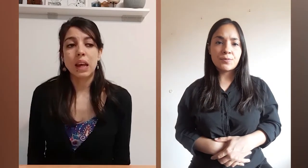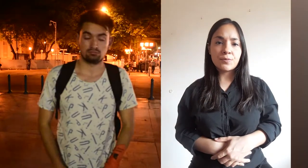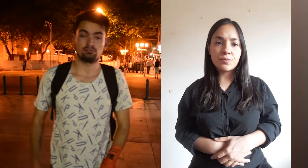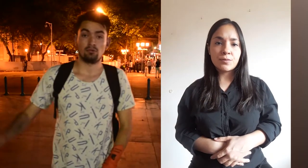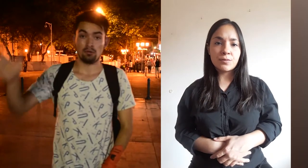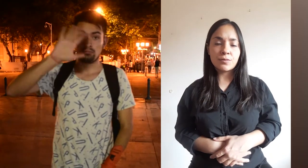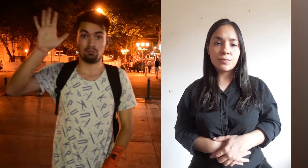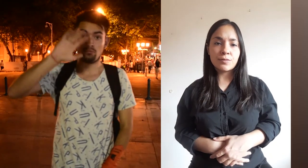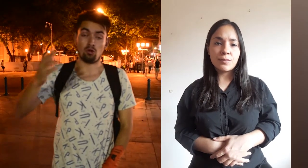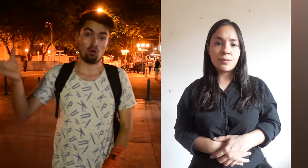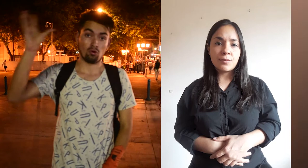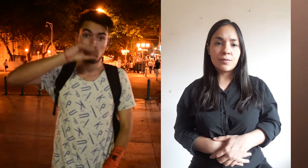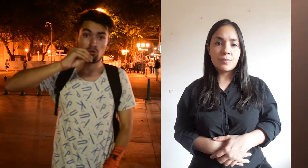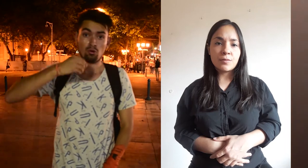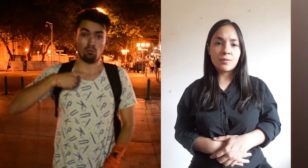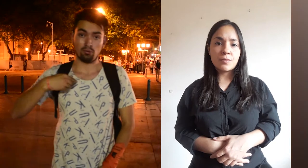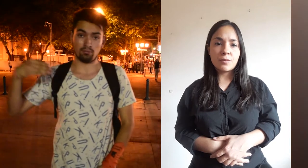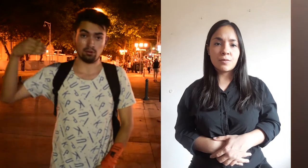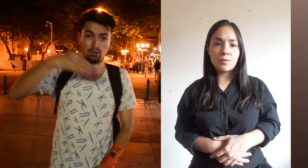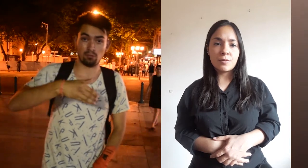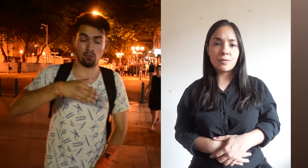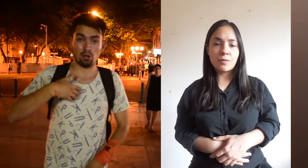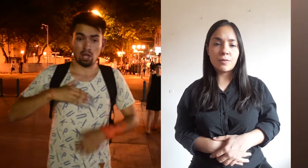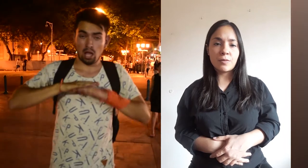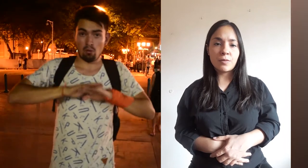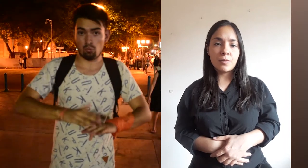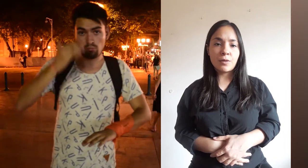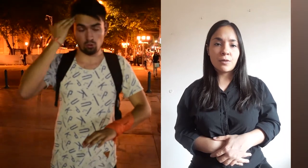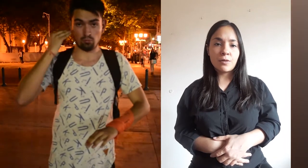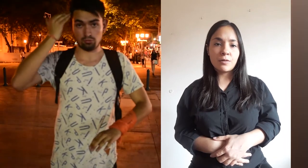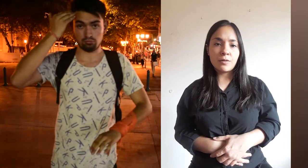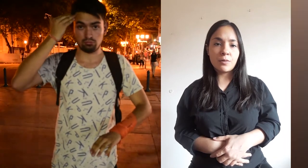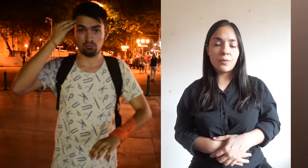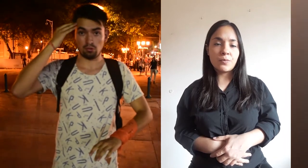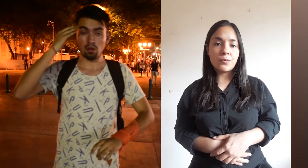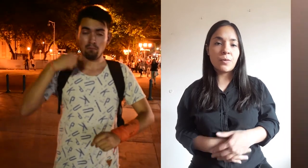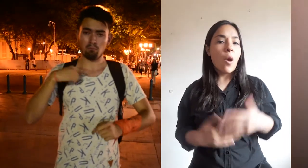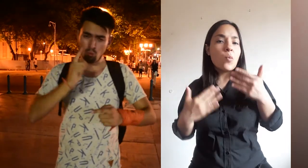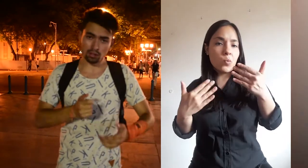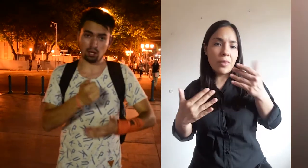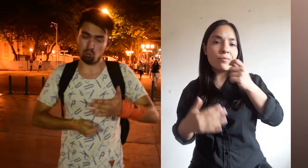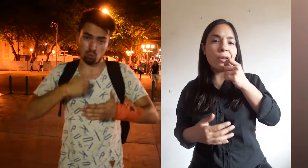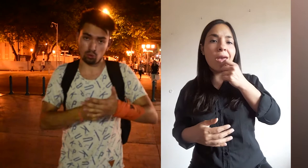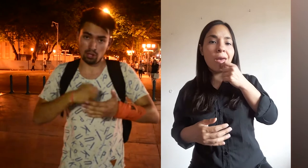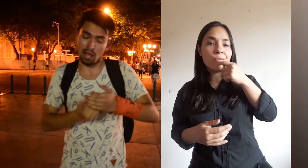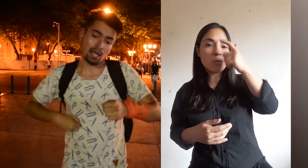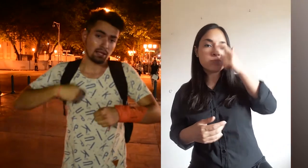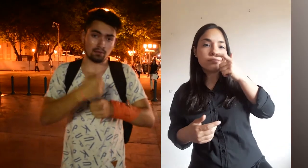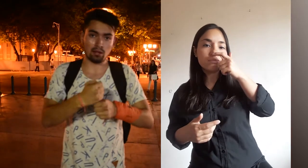Entonces, el poder también ver la